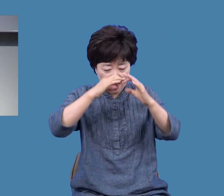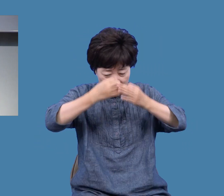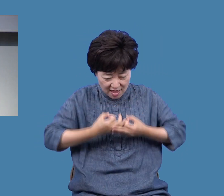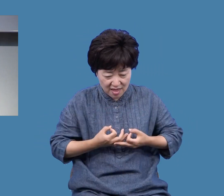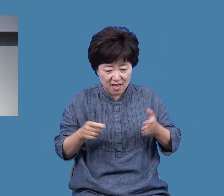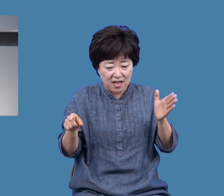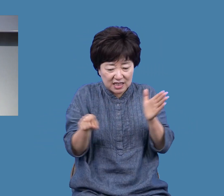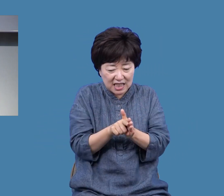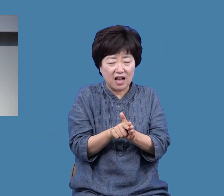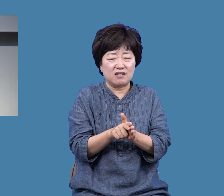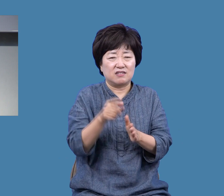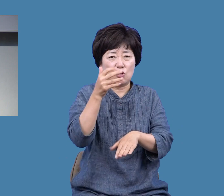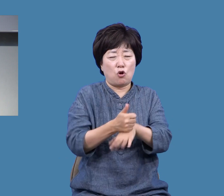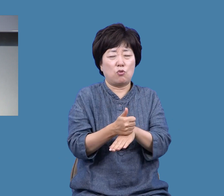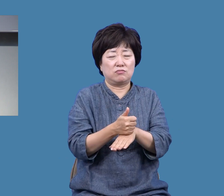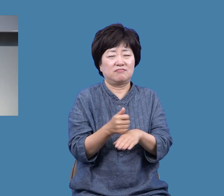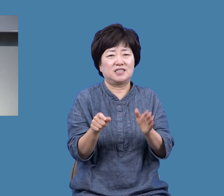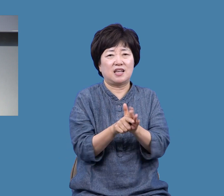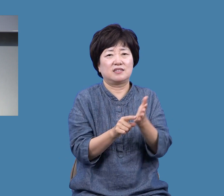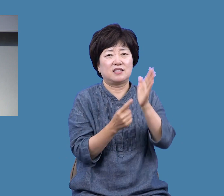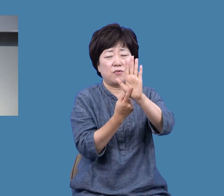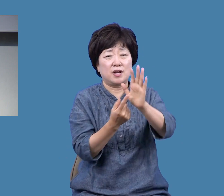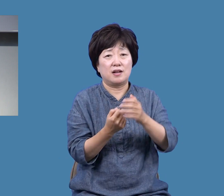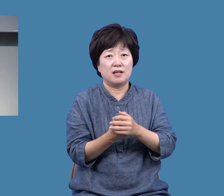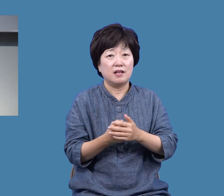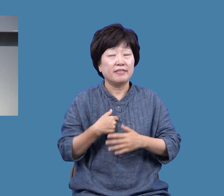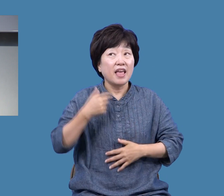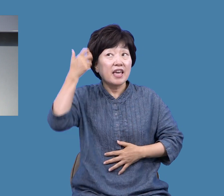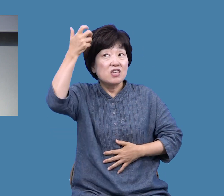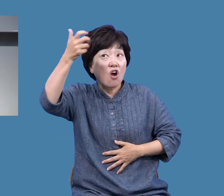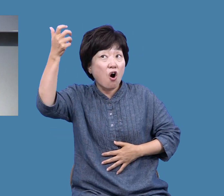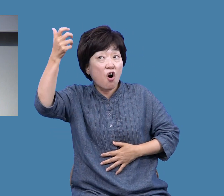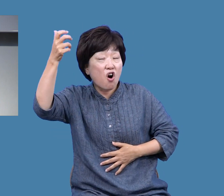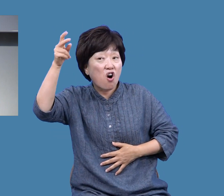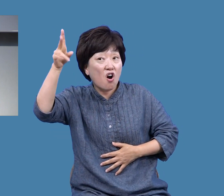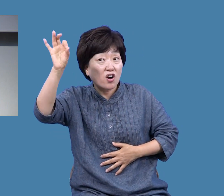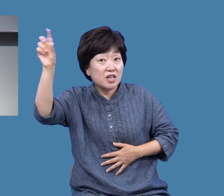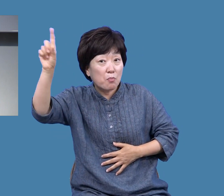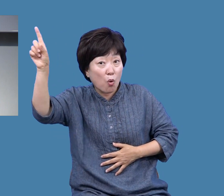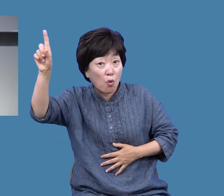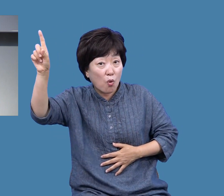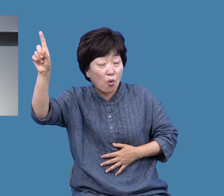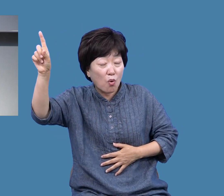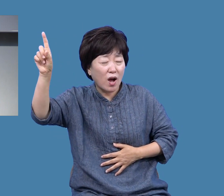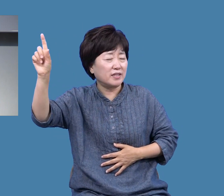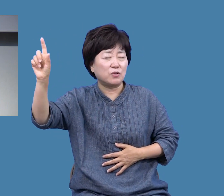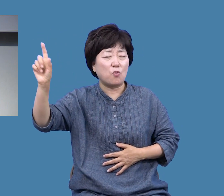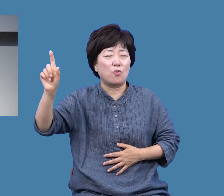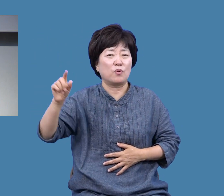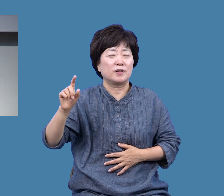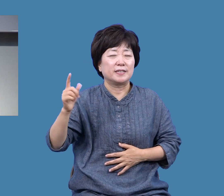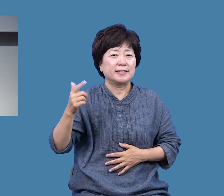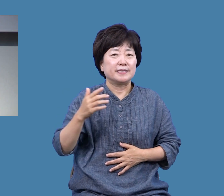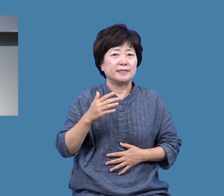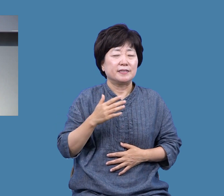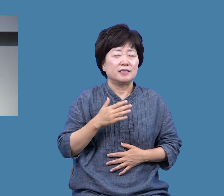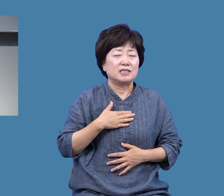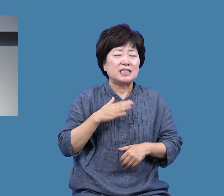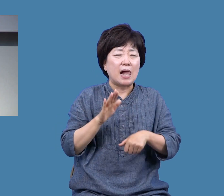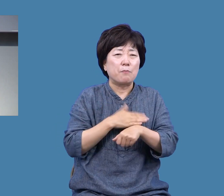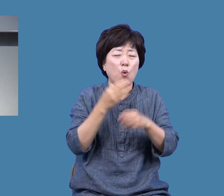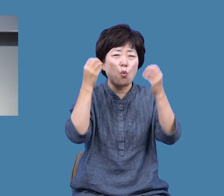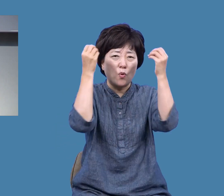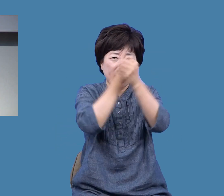거예요. 우리의 영이 무엇을 행할 것인가, 이게 신앙생활이 아니야. 그런데 우리가 잘못 오해하게